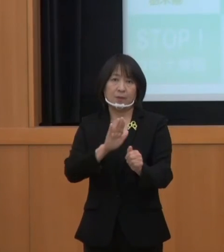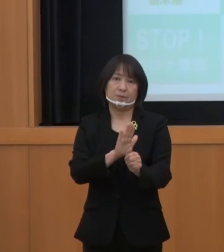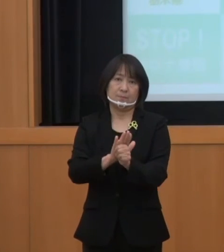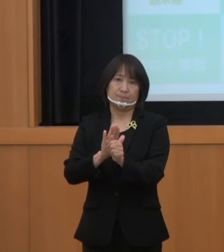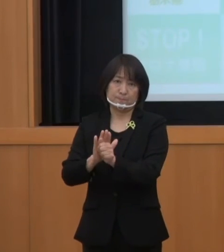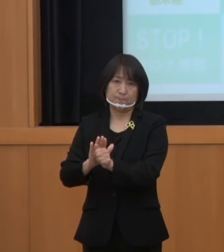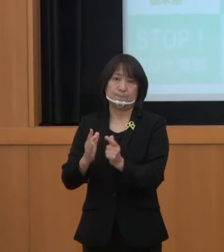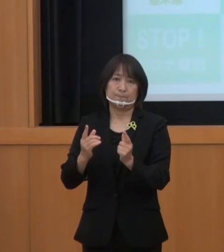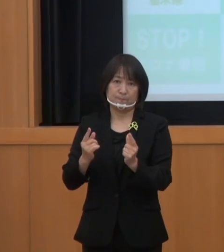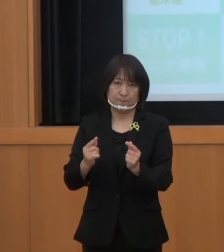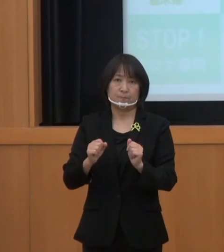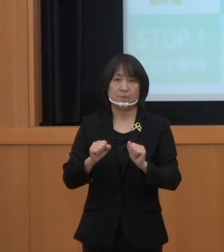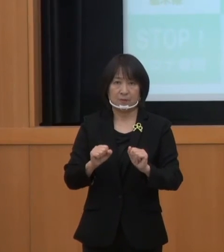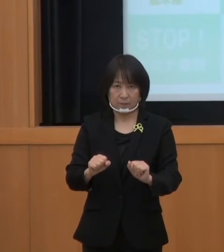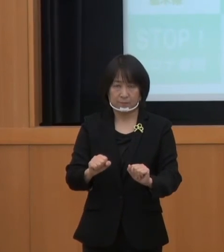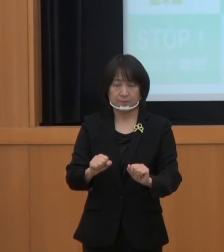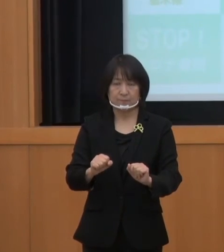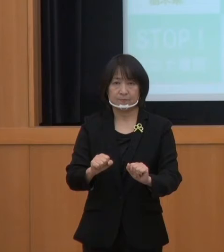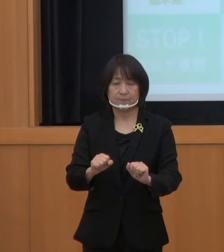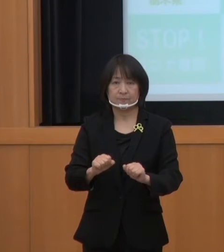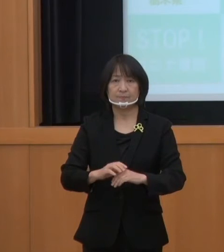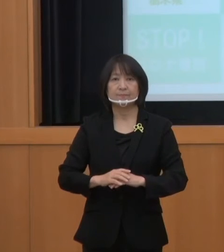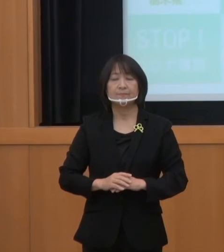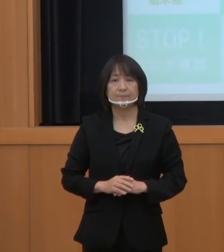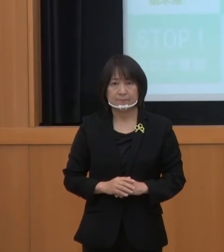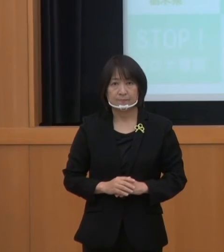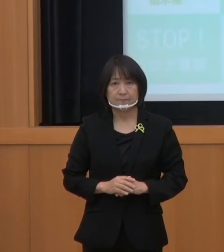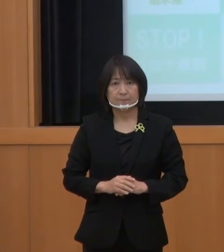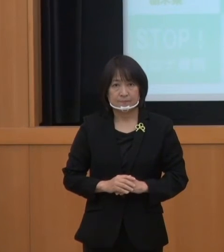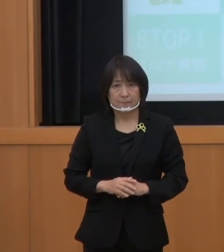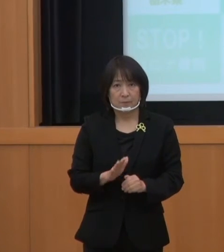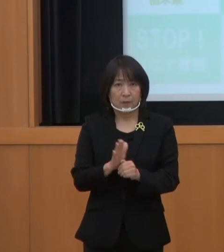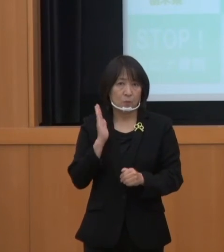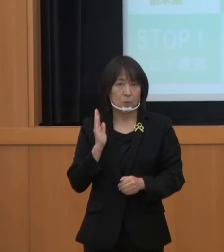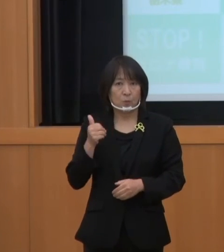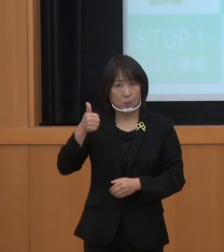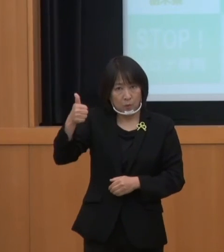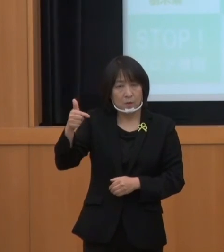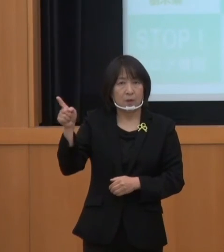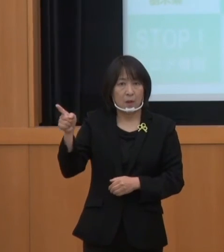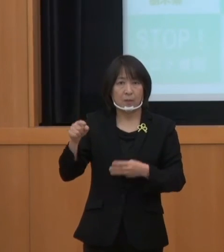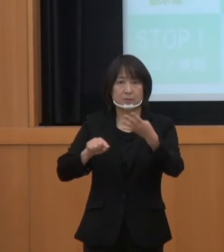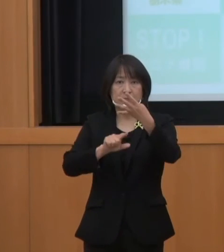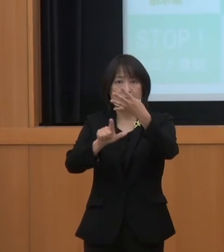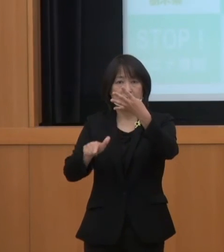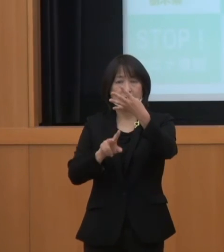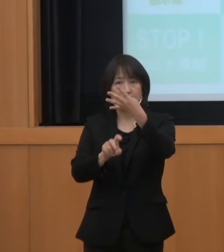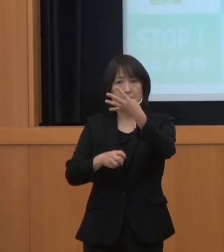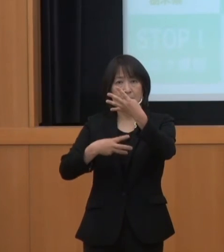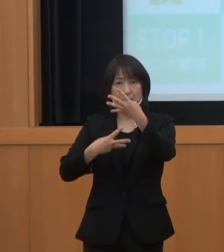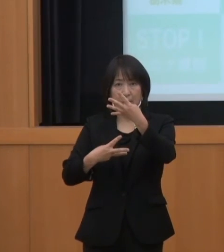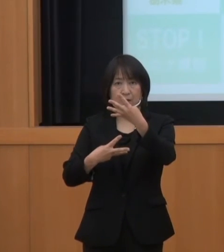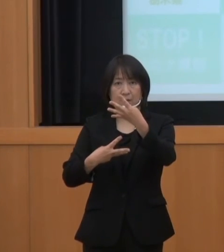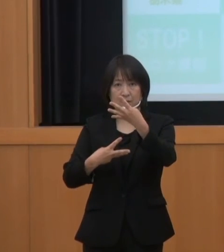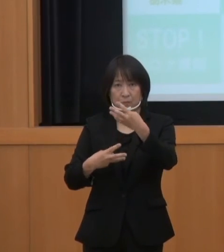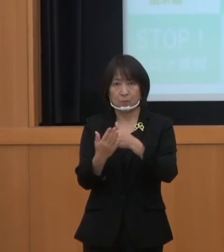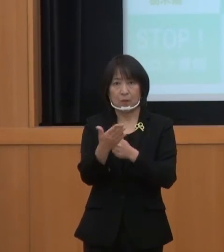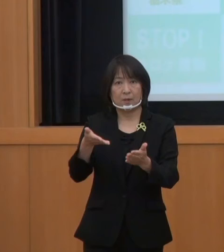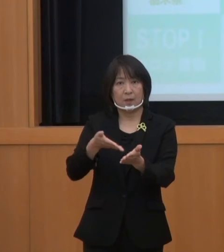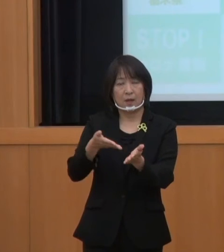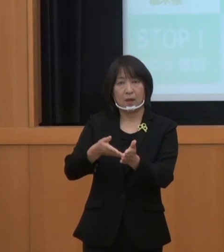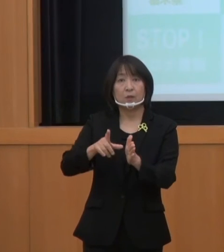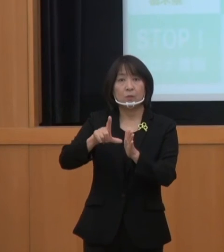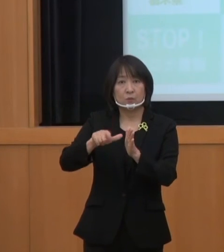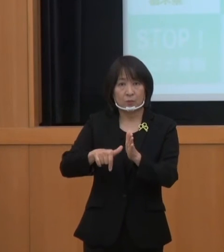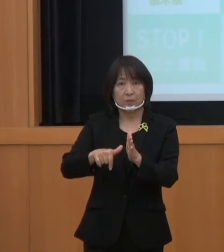しております。内閣総理大臣からは、4月23日の記者会見におきまして、希望する